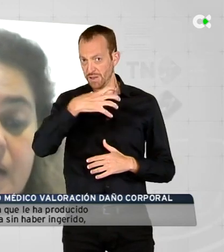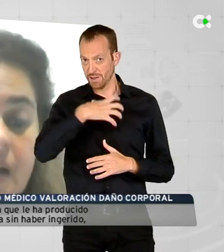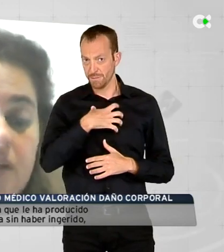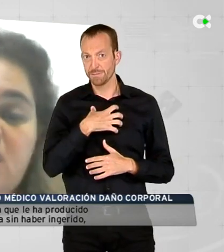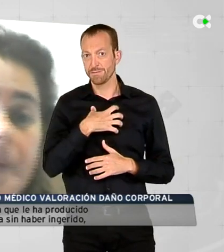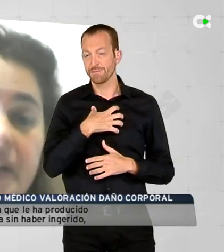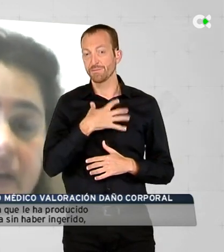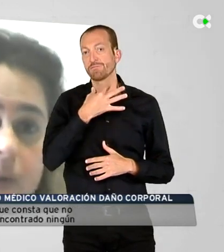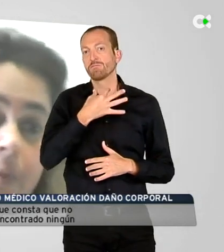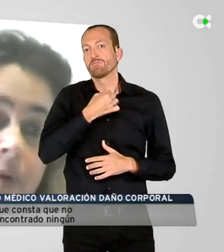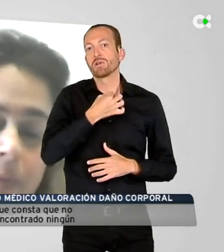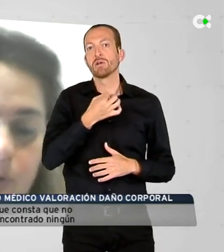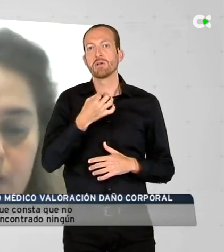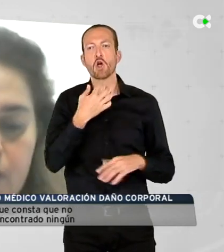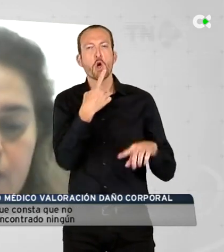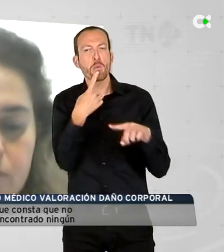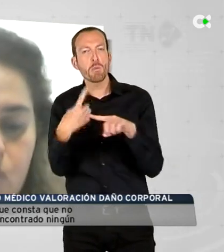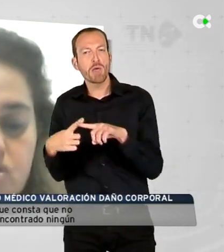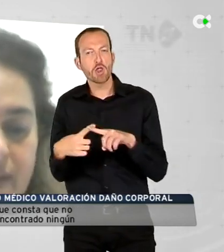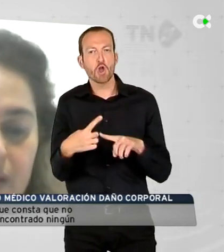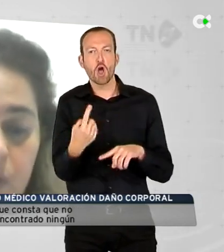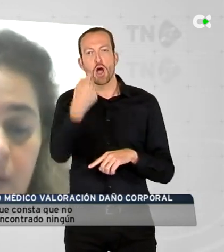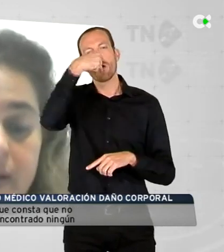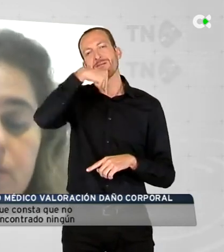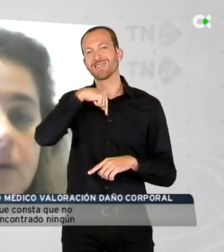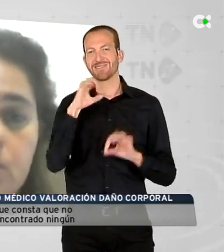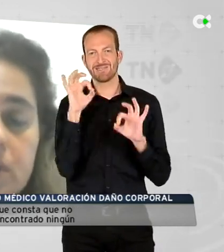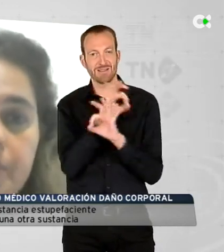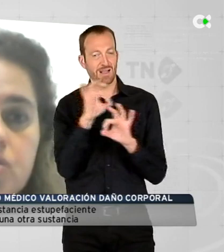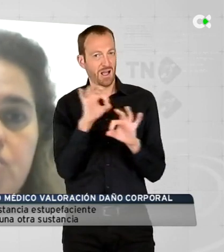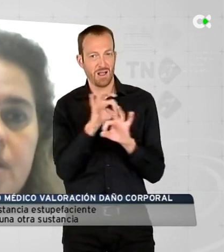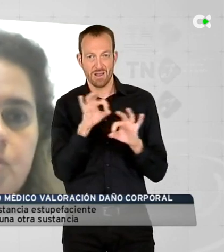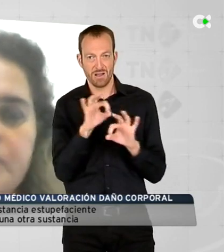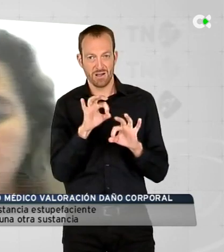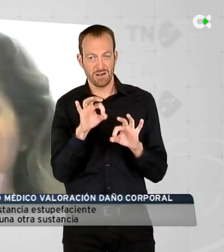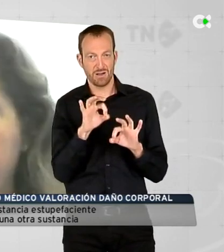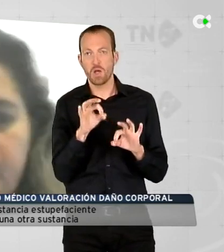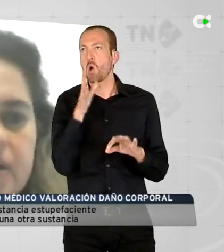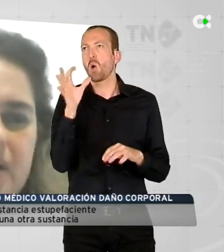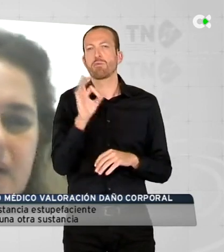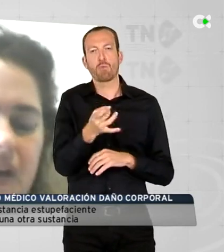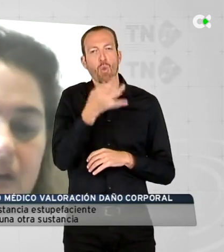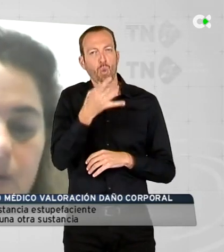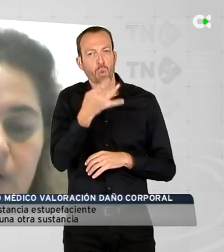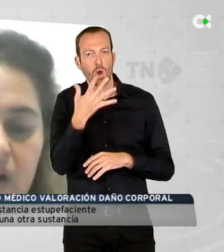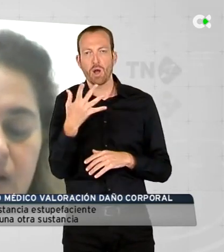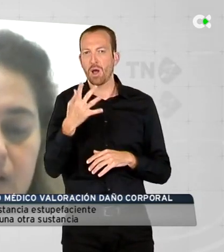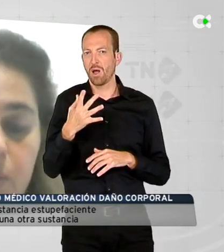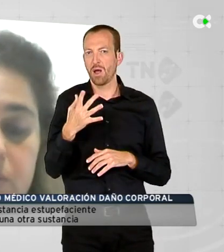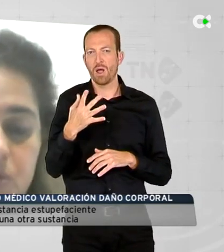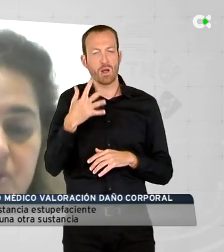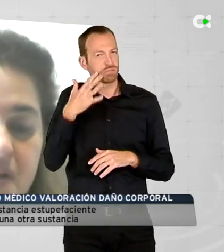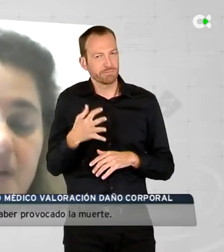asfixia, sin haber ingerido por lo que consta de que no han encontrado ningún tipo de sustancia estupefaciente ni ninguna